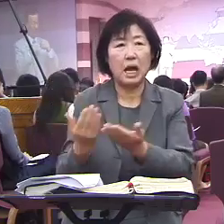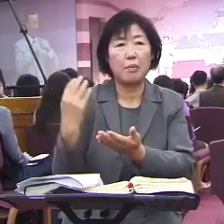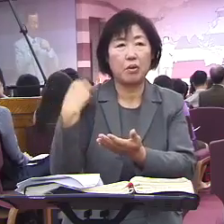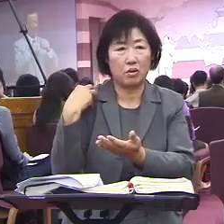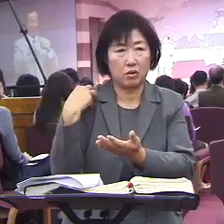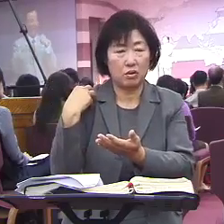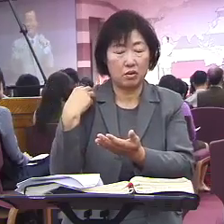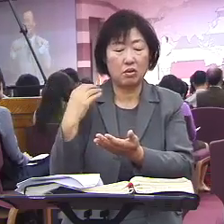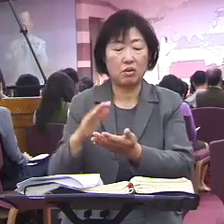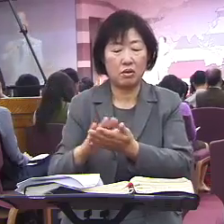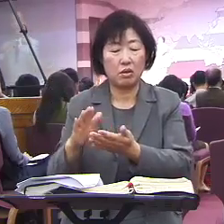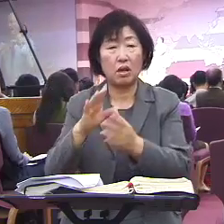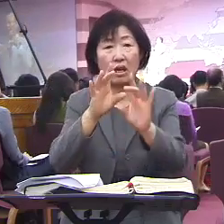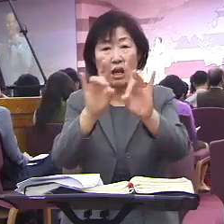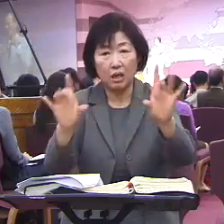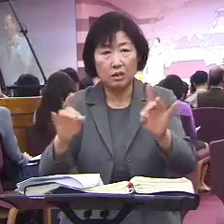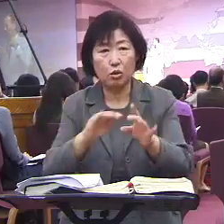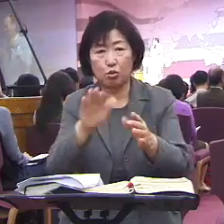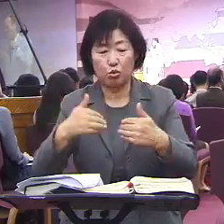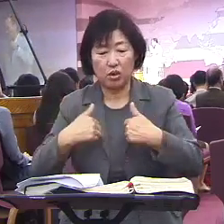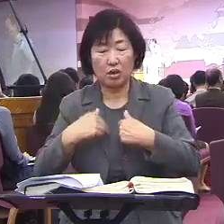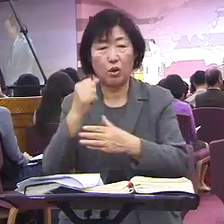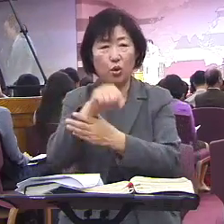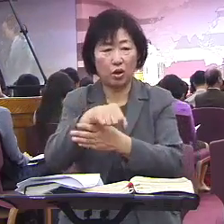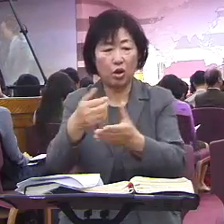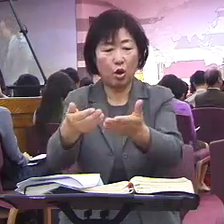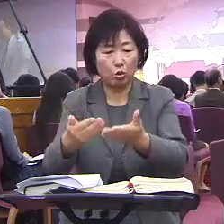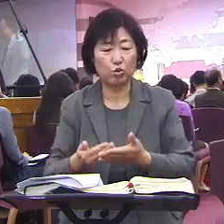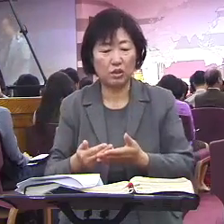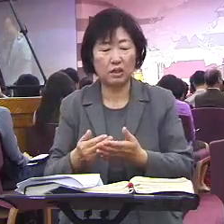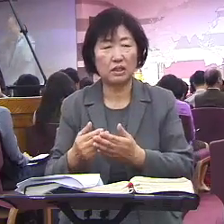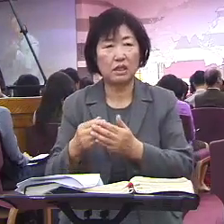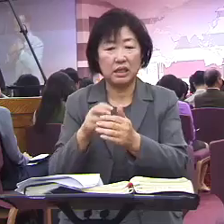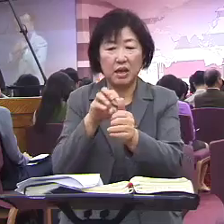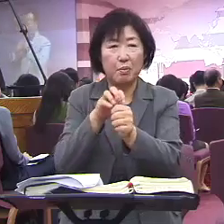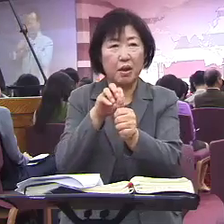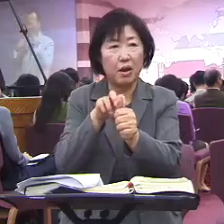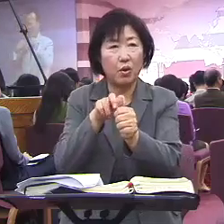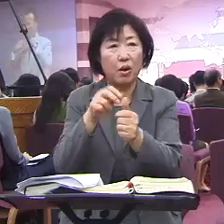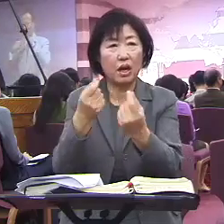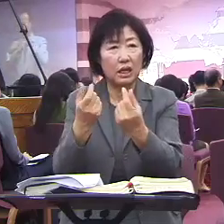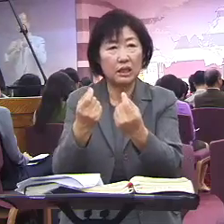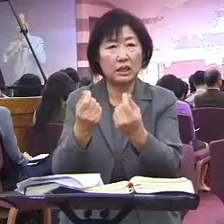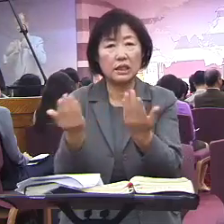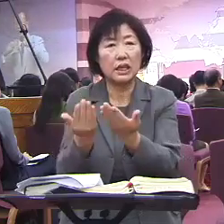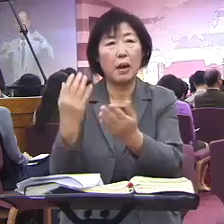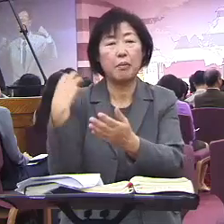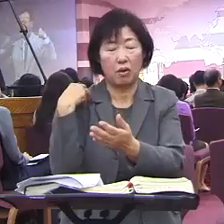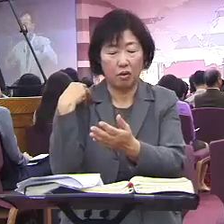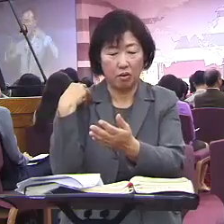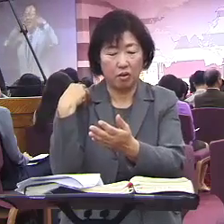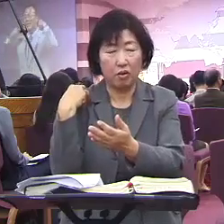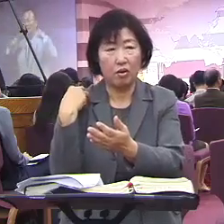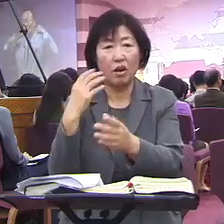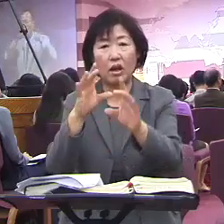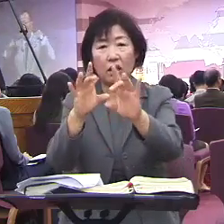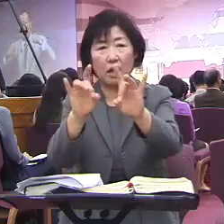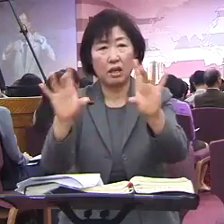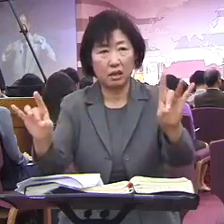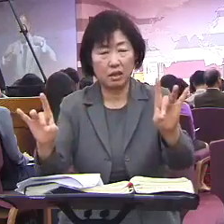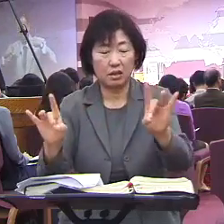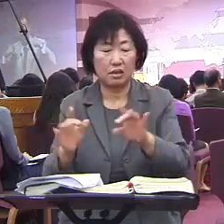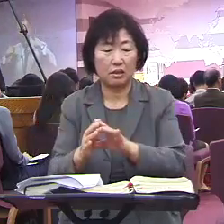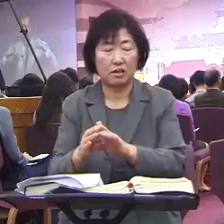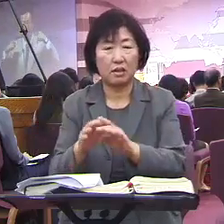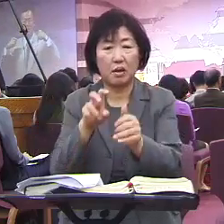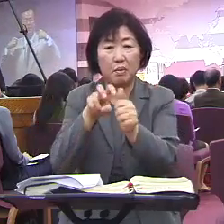각자 우리에게 허락하여 주신 이 배낭과 같은 사명, 이 사명이 바로 내가 각자 이